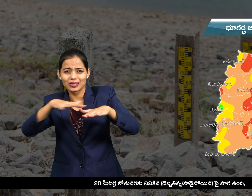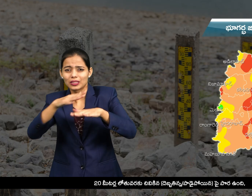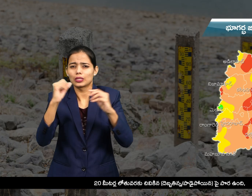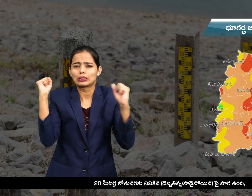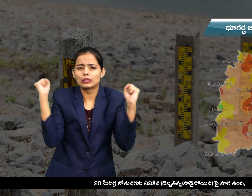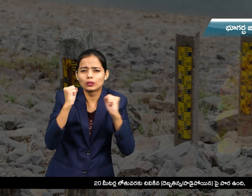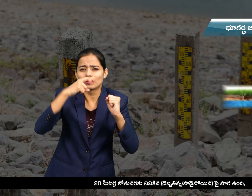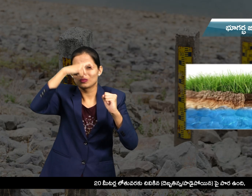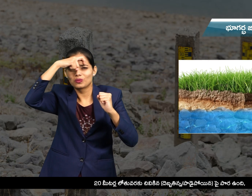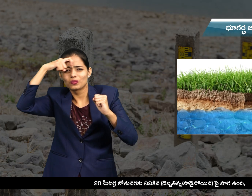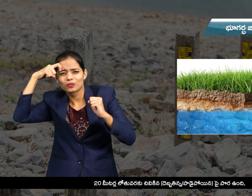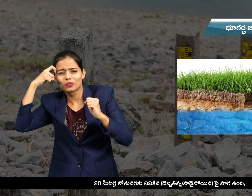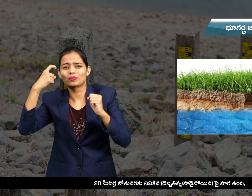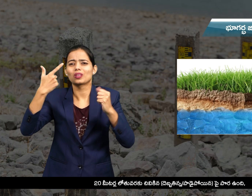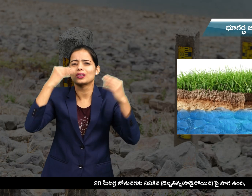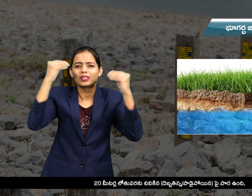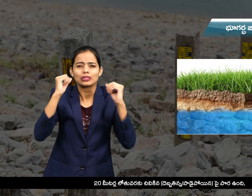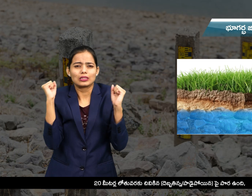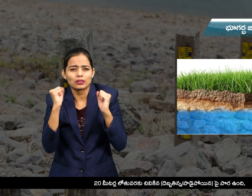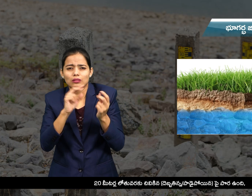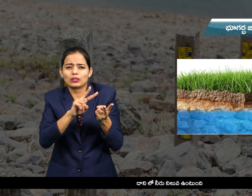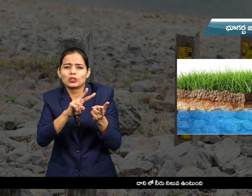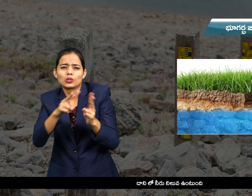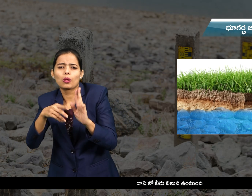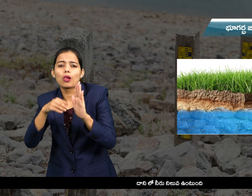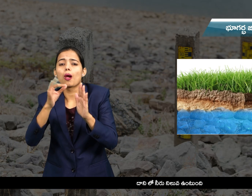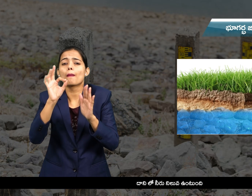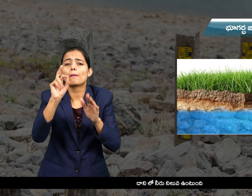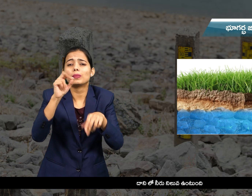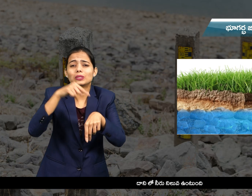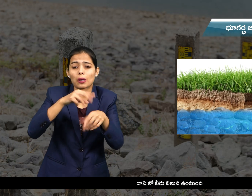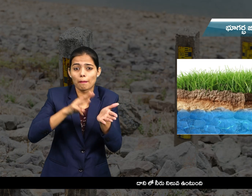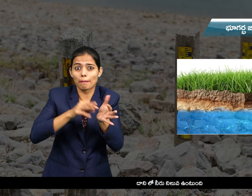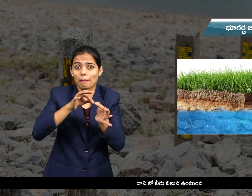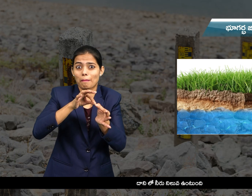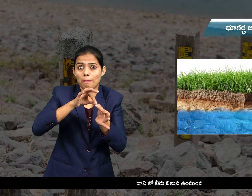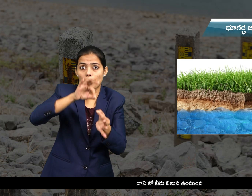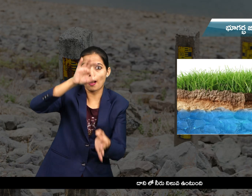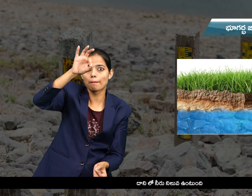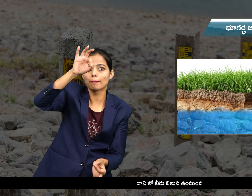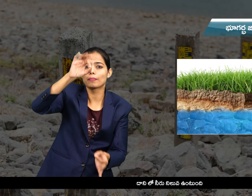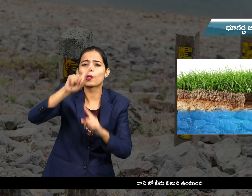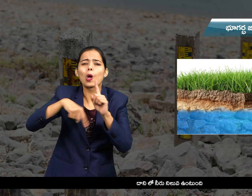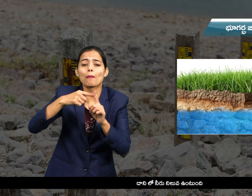20 మీటర్ల లోతు వరకు చివికిన పై పొర ఉంది. దానిలో నీరు నిల్వ ఉంటుంది.